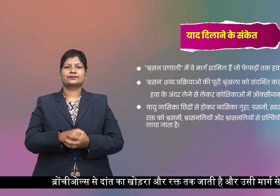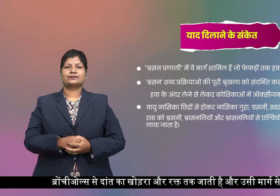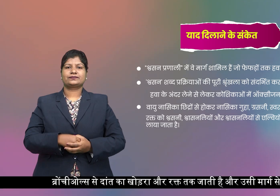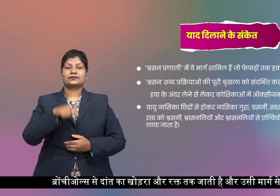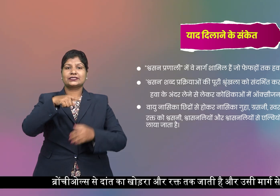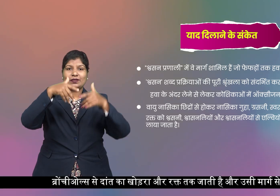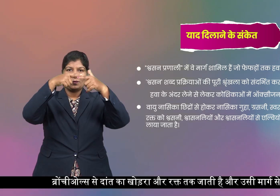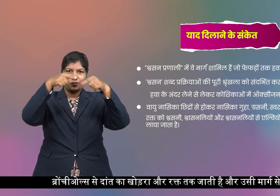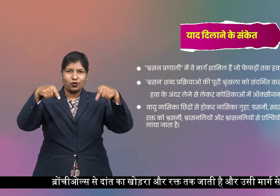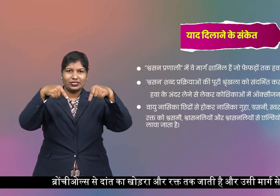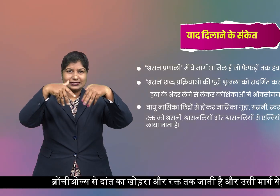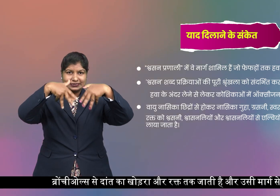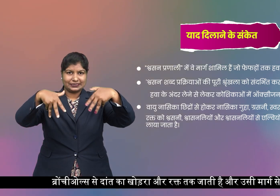मार्ग से वापस आती है।